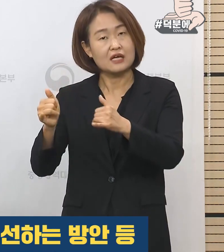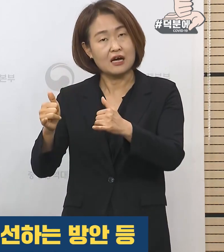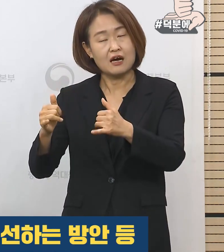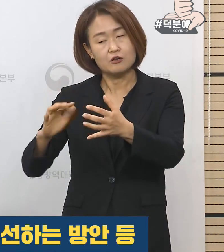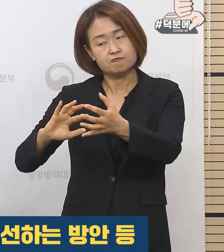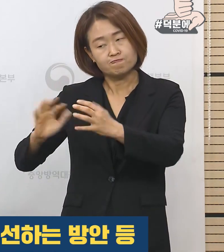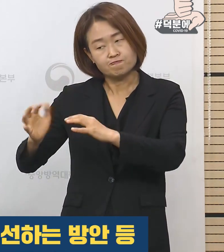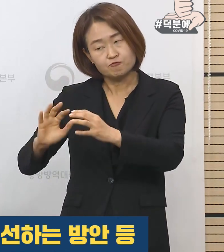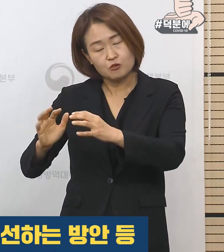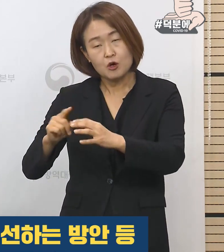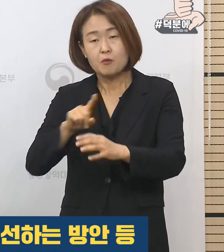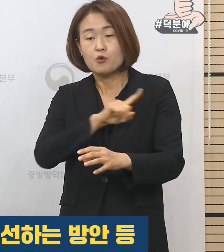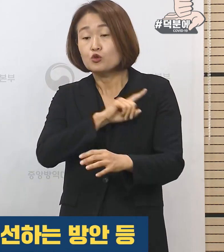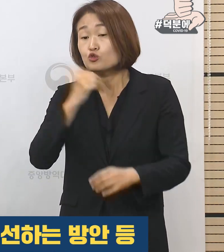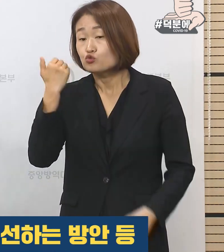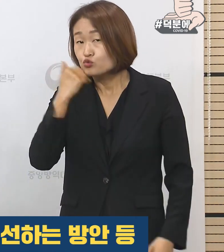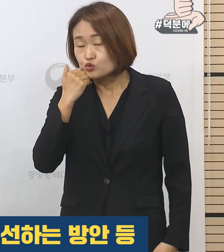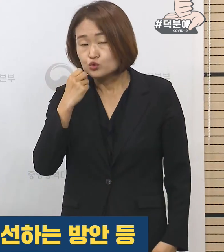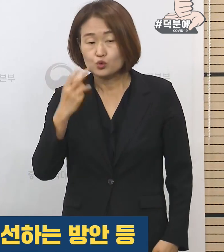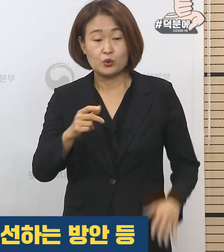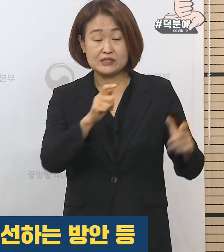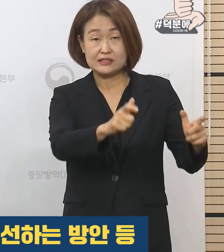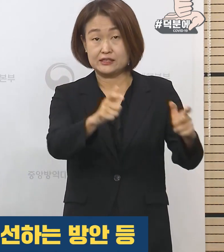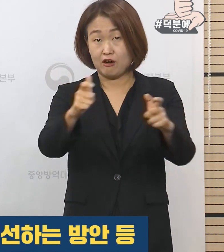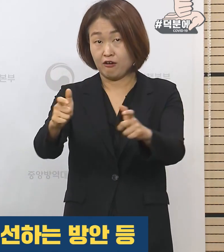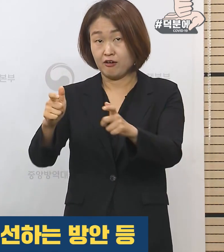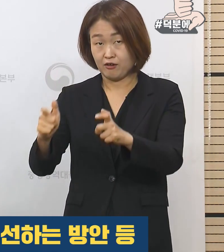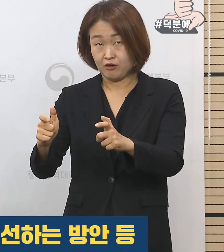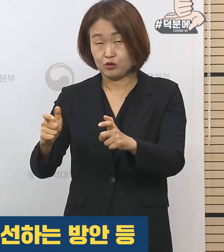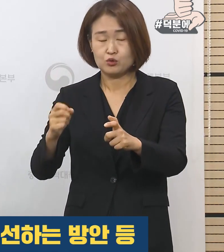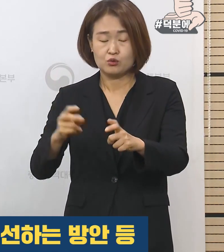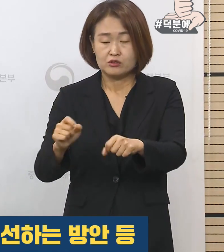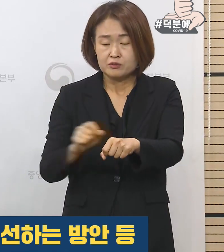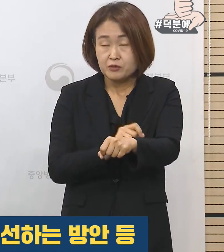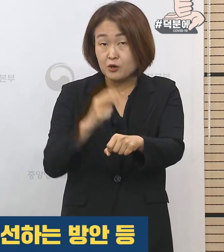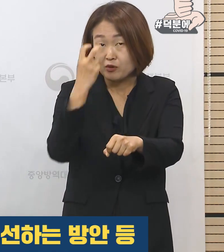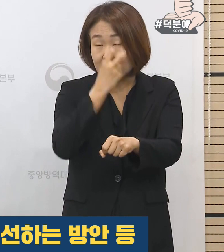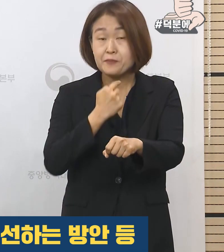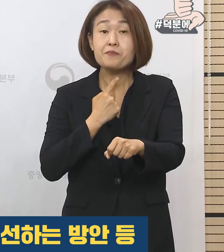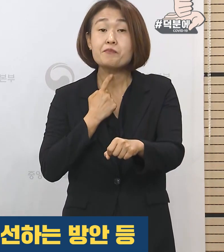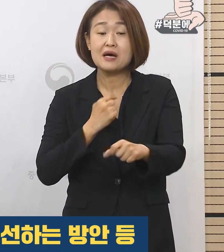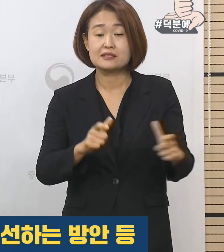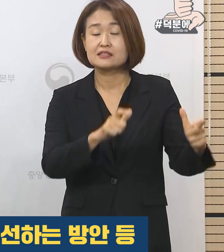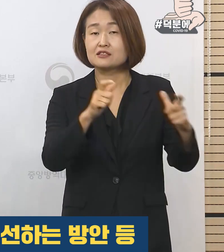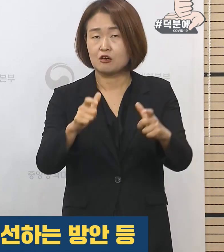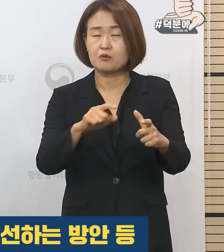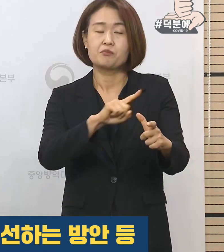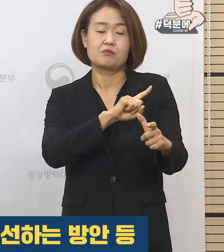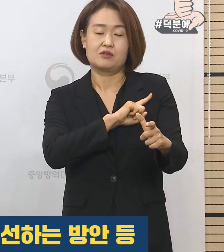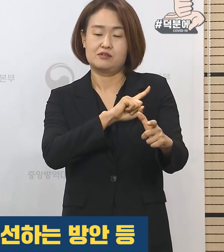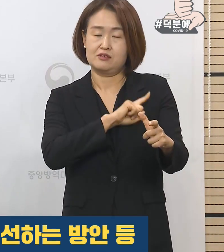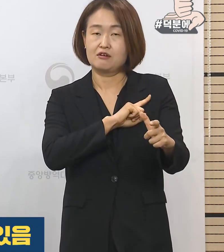해서 또 지역적으로도 특별관리를 했던 지역을 우선으로